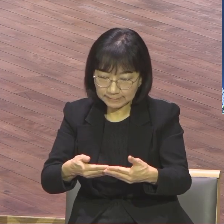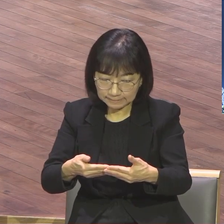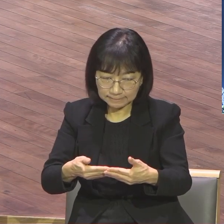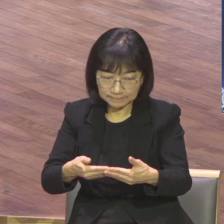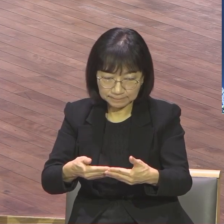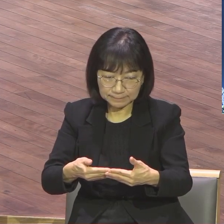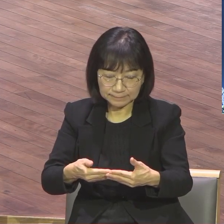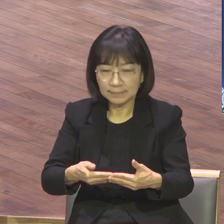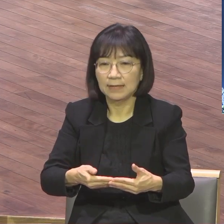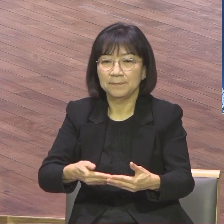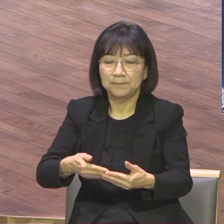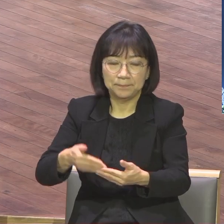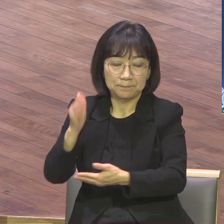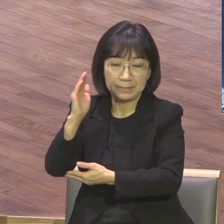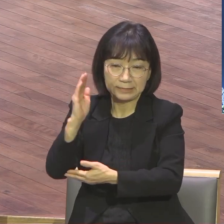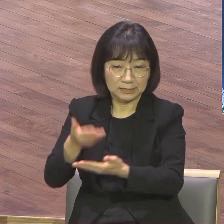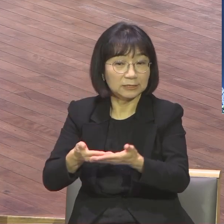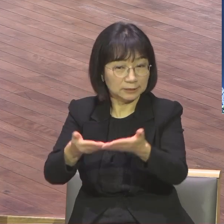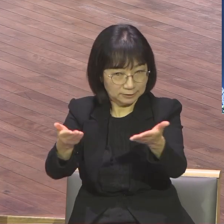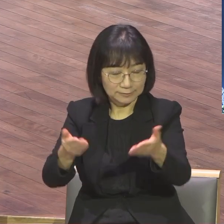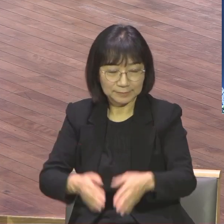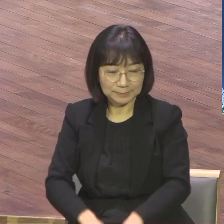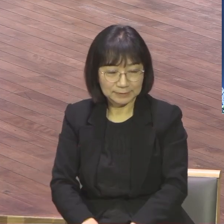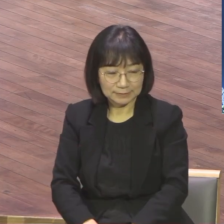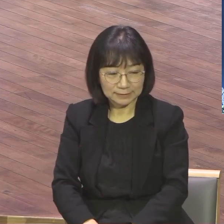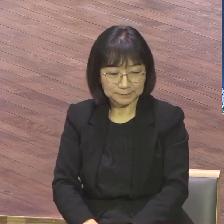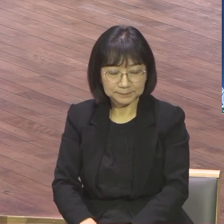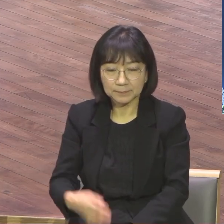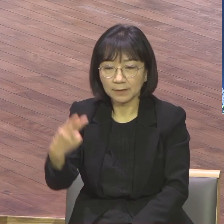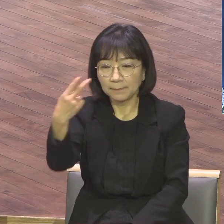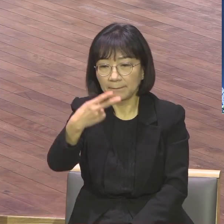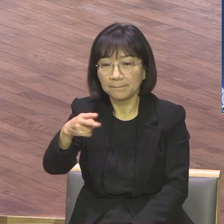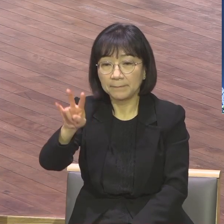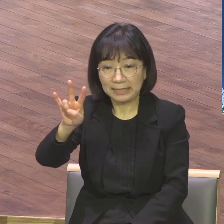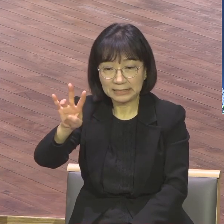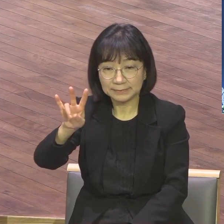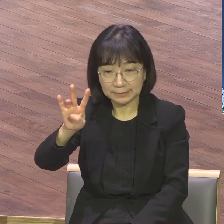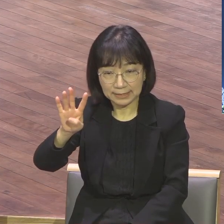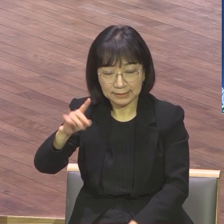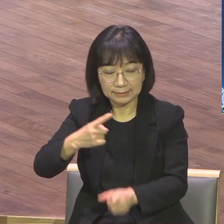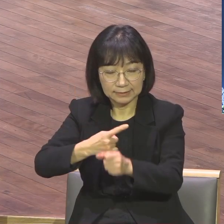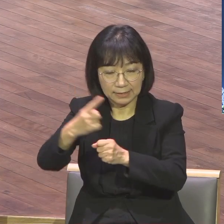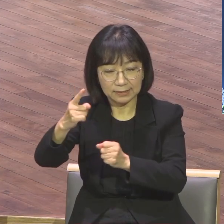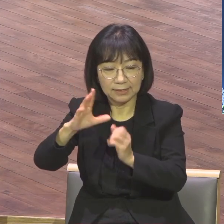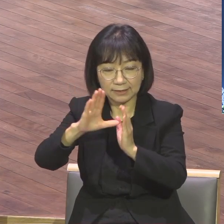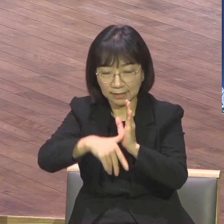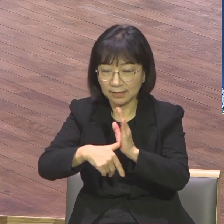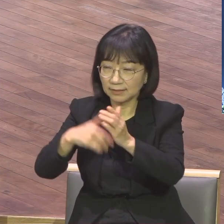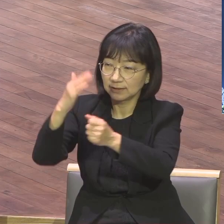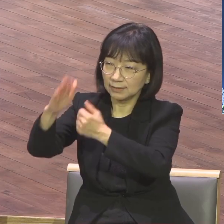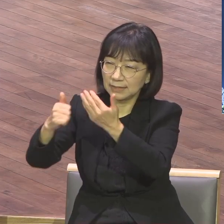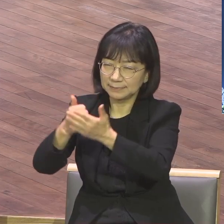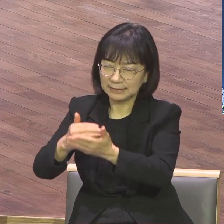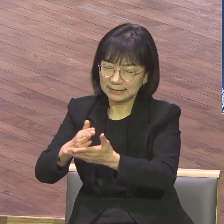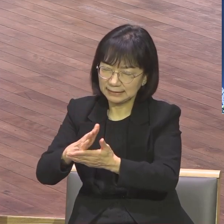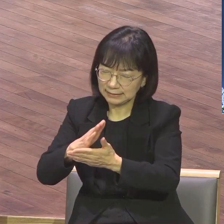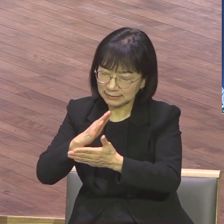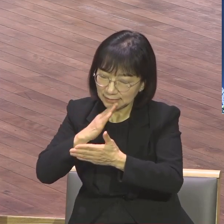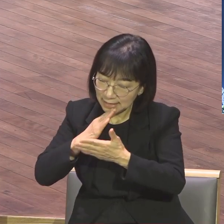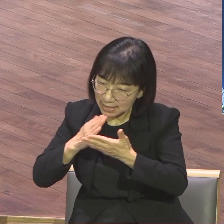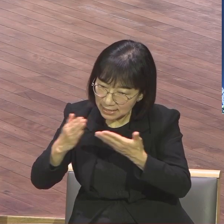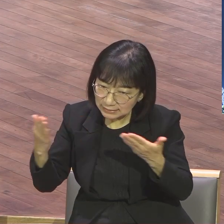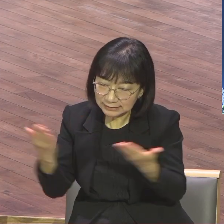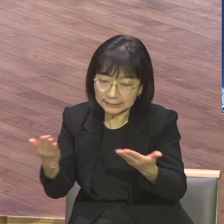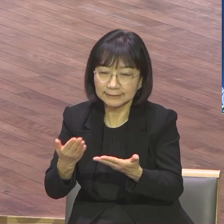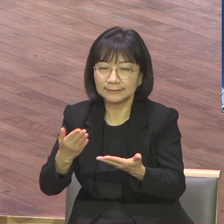자꾸 기도에 실감나는 거, 하나님께서요 2024년도에 여러분에게 사실적으로 응답의 길로 인도하실